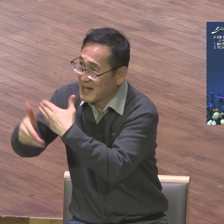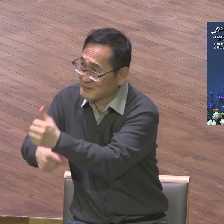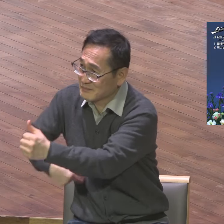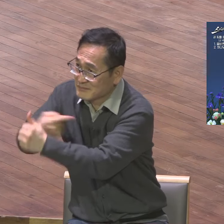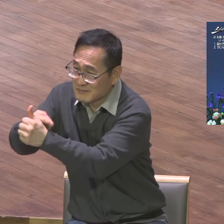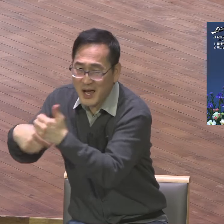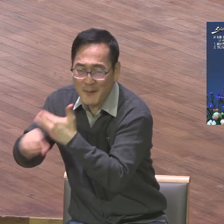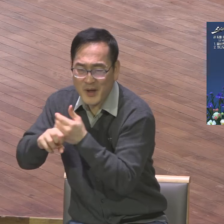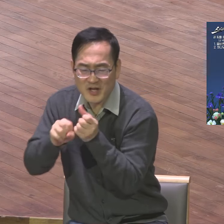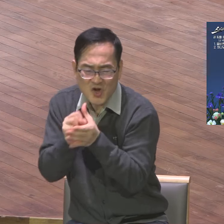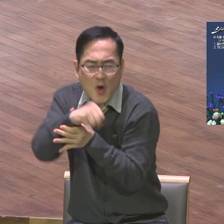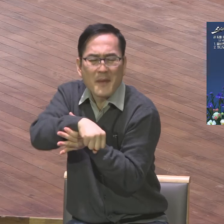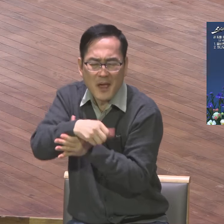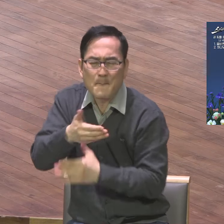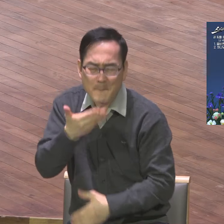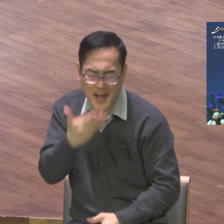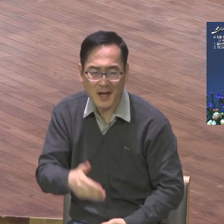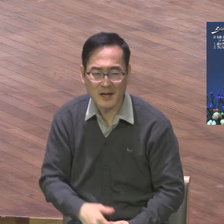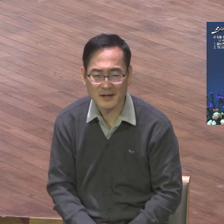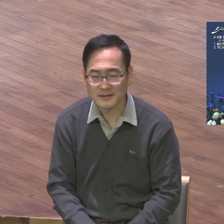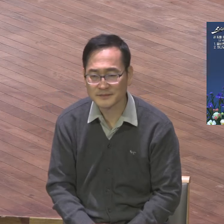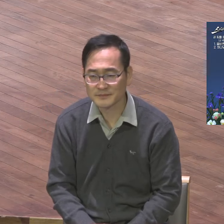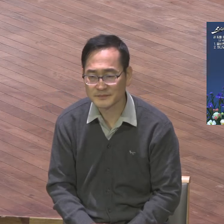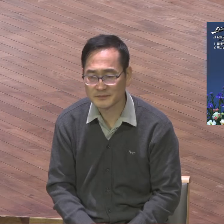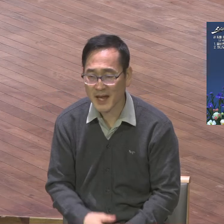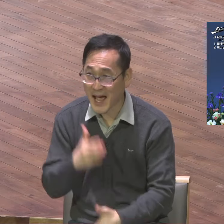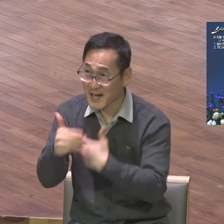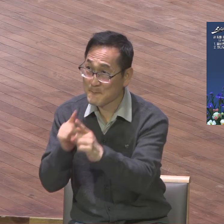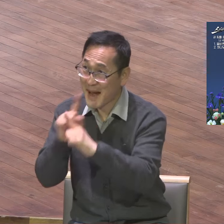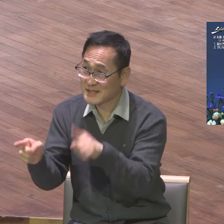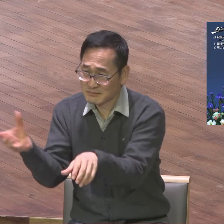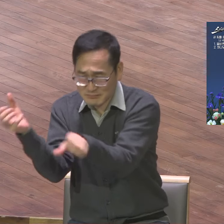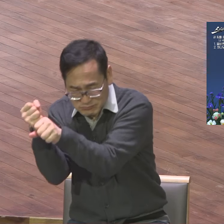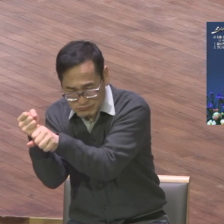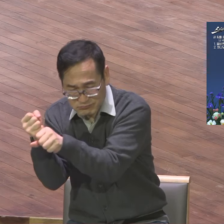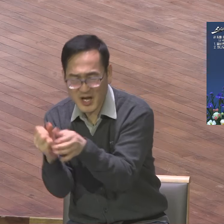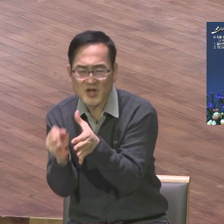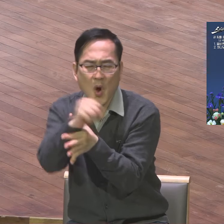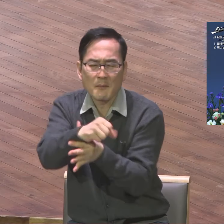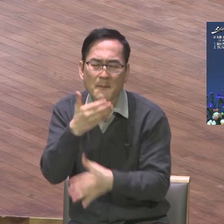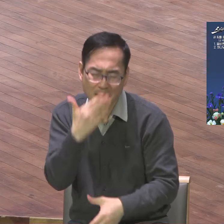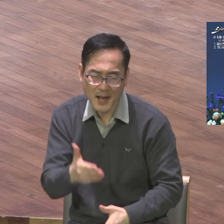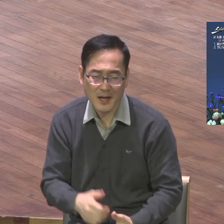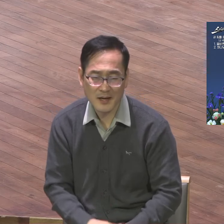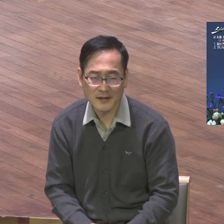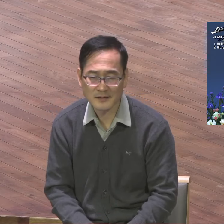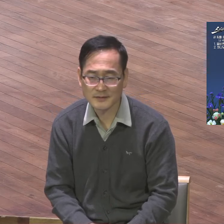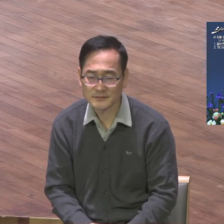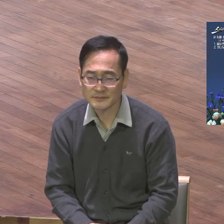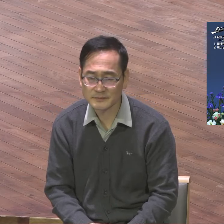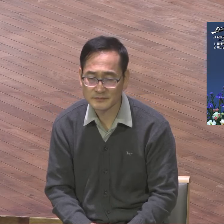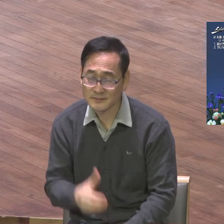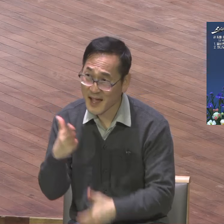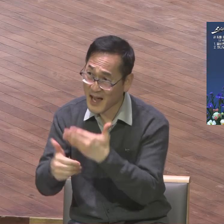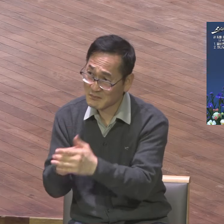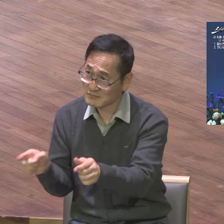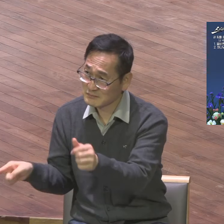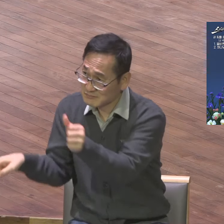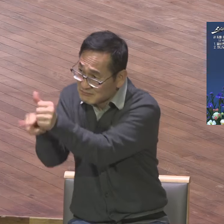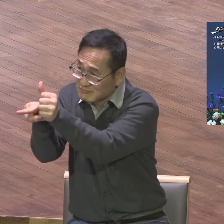예배 교회 붙어있기 바랍니다. 말씀에 붙어있기 바랍니다. 하나님만 붙들고 있으면 다 해결된다니까요.